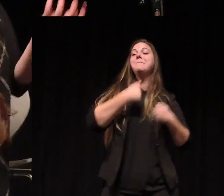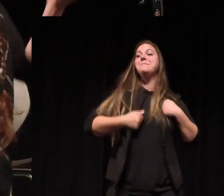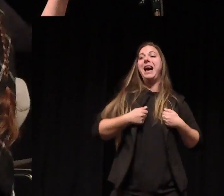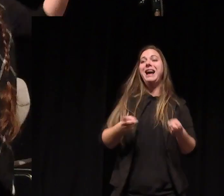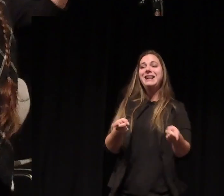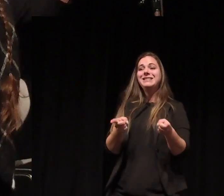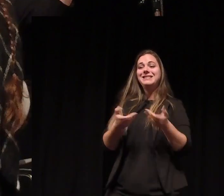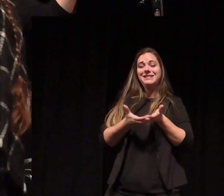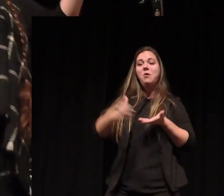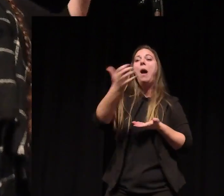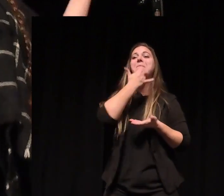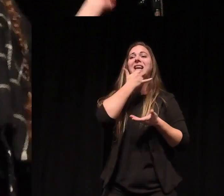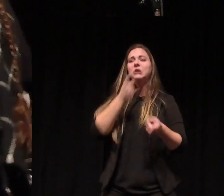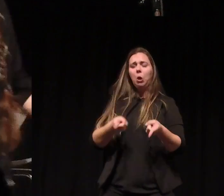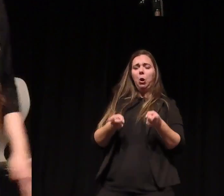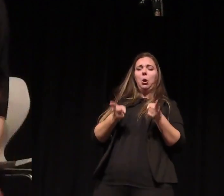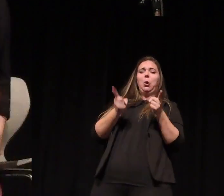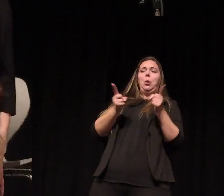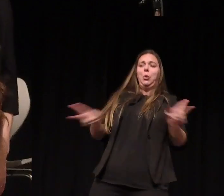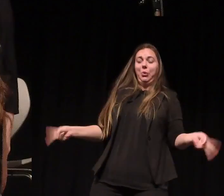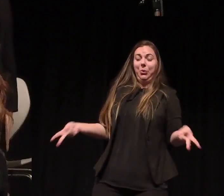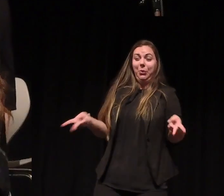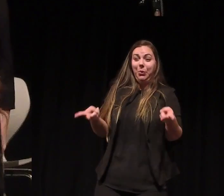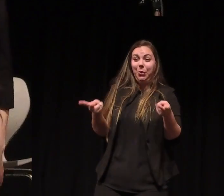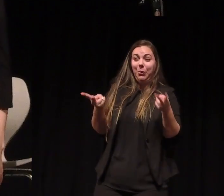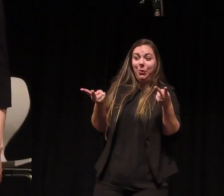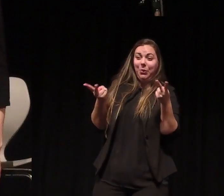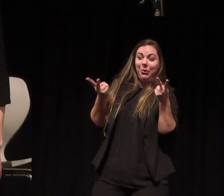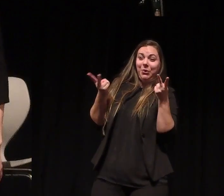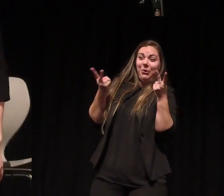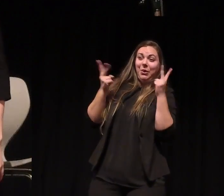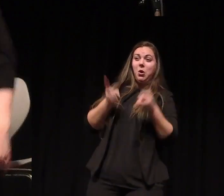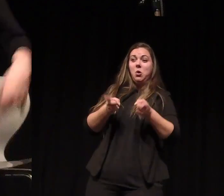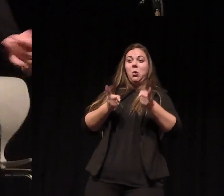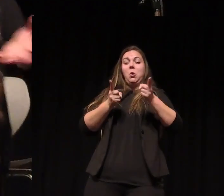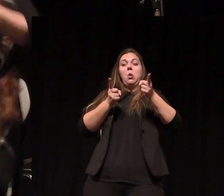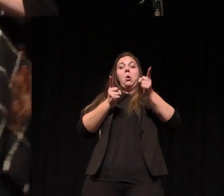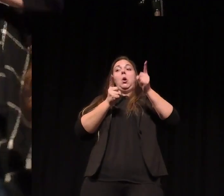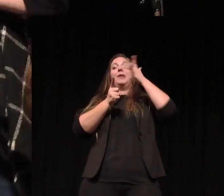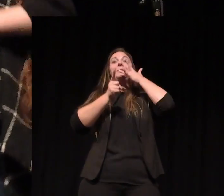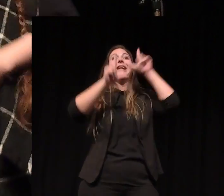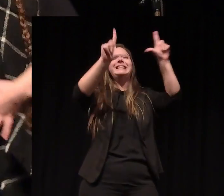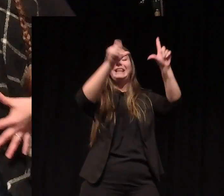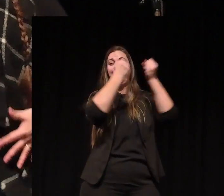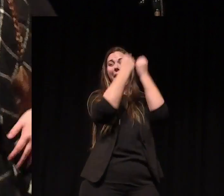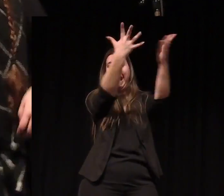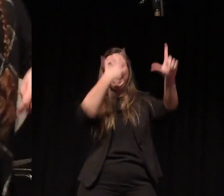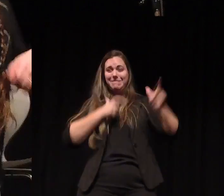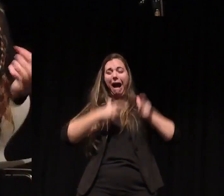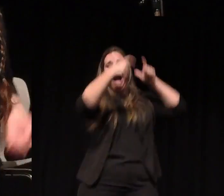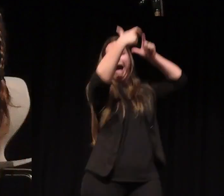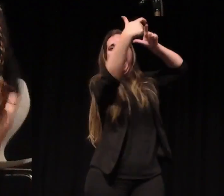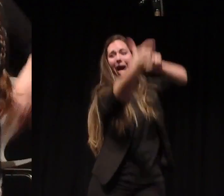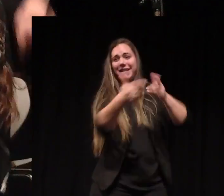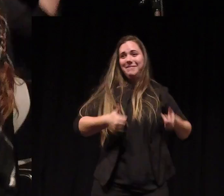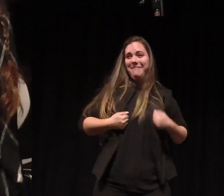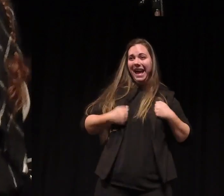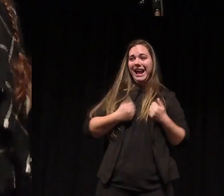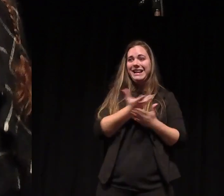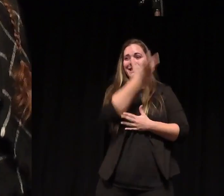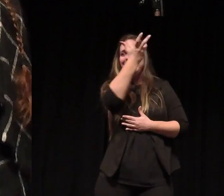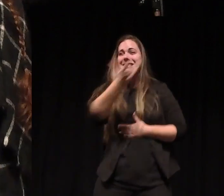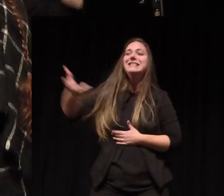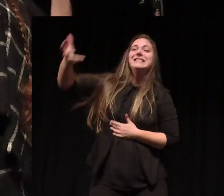la soulève dans le ciel, et puis sort par la fenêtre. Alors, une fois dans le ciel, la baignoire s'en va